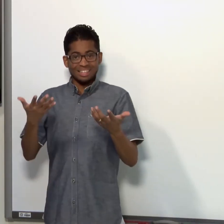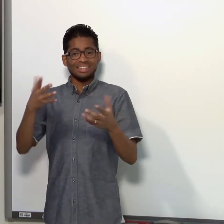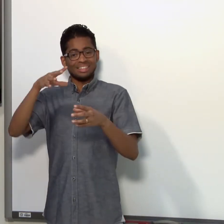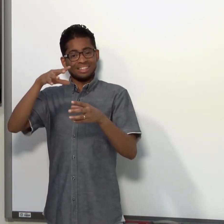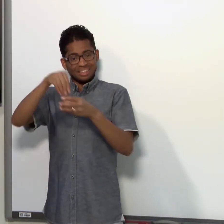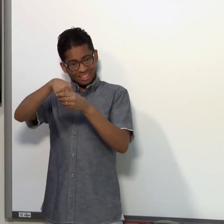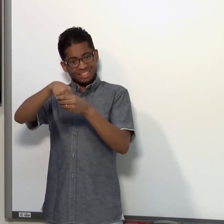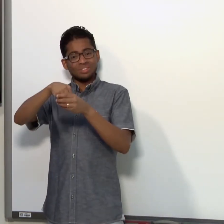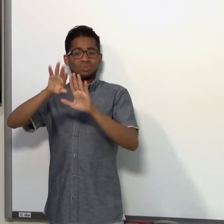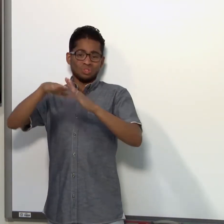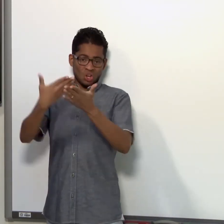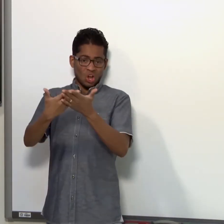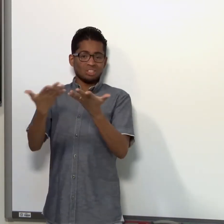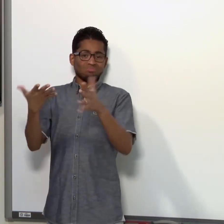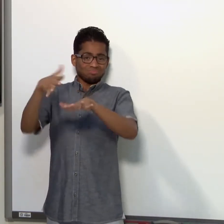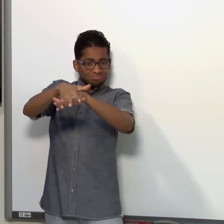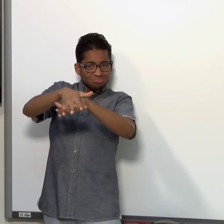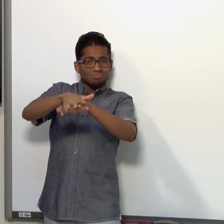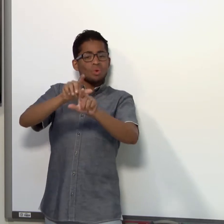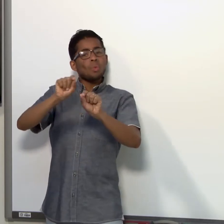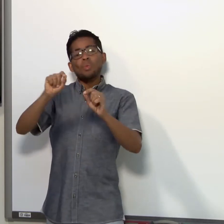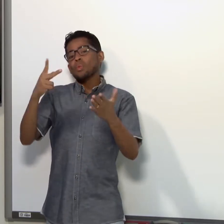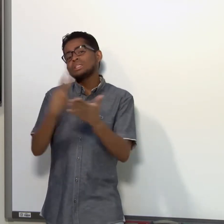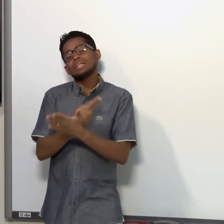Na escola inclusiva, o que acontece?